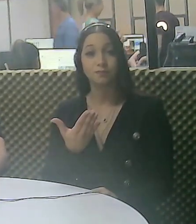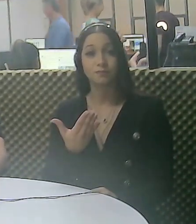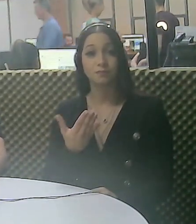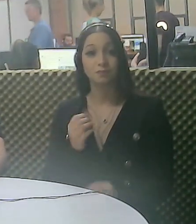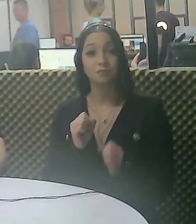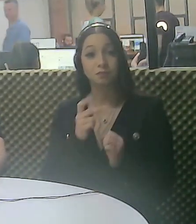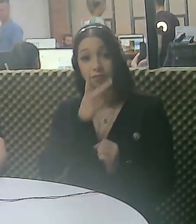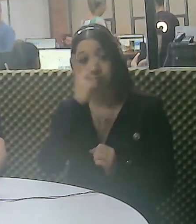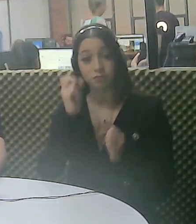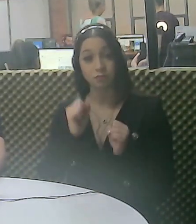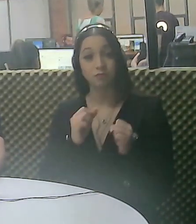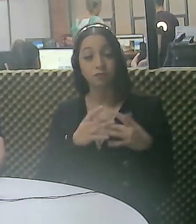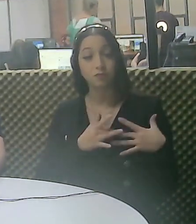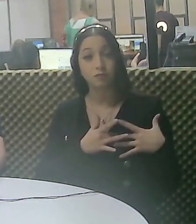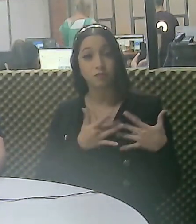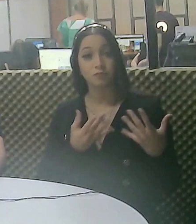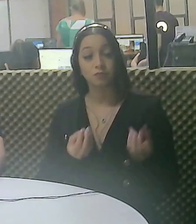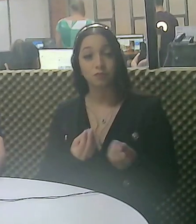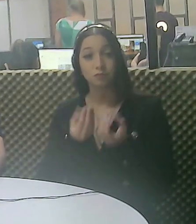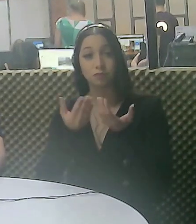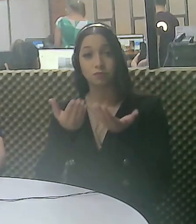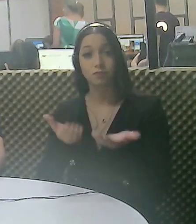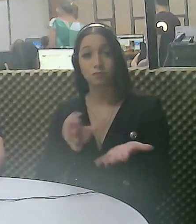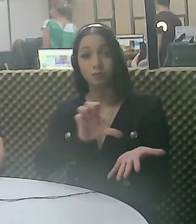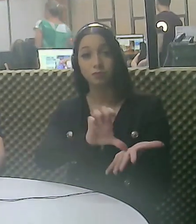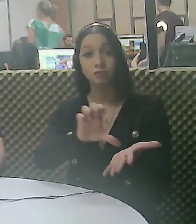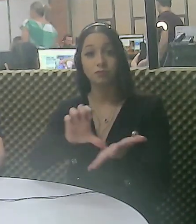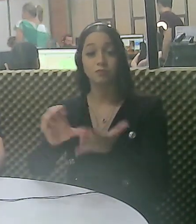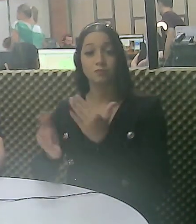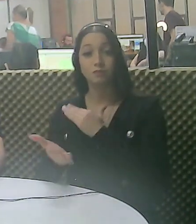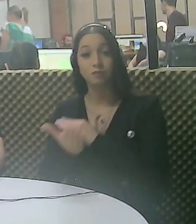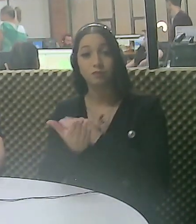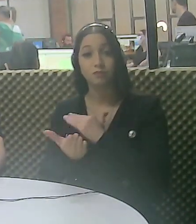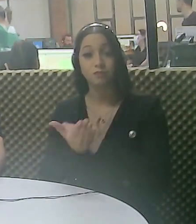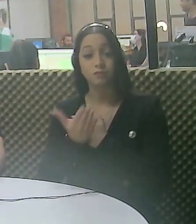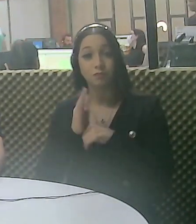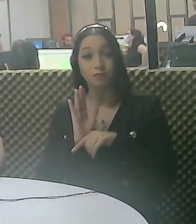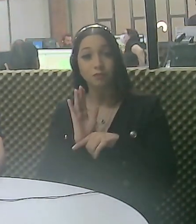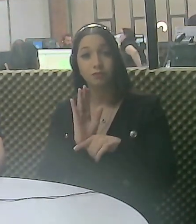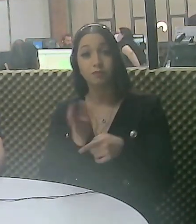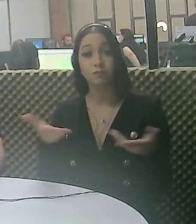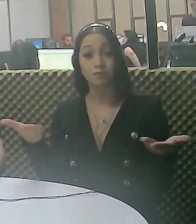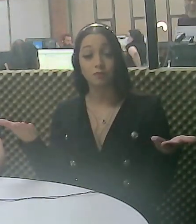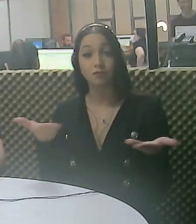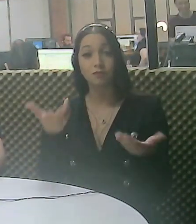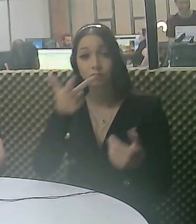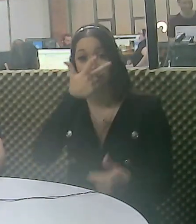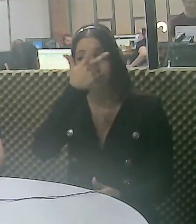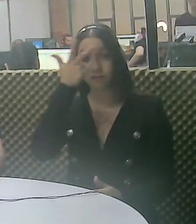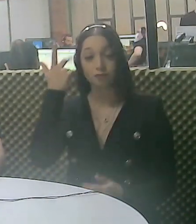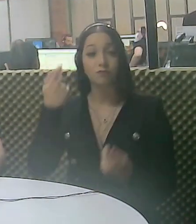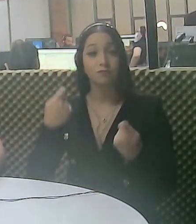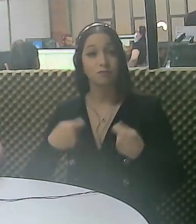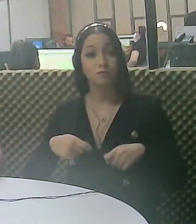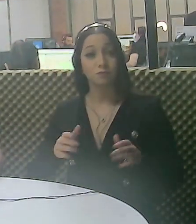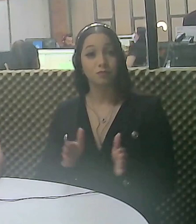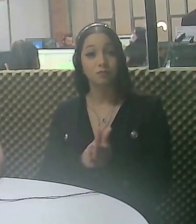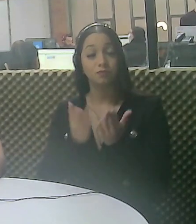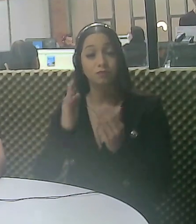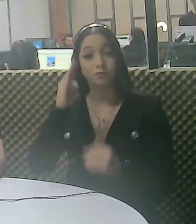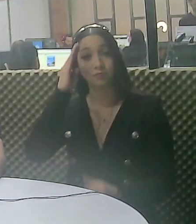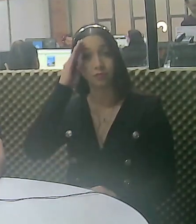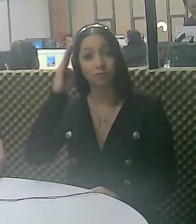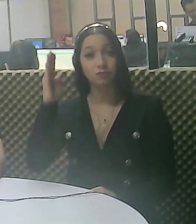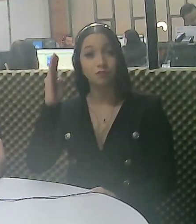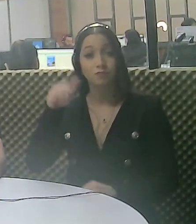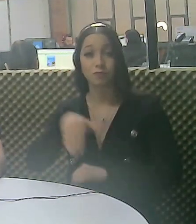que puderem doar nos pontos de doação, nos ajude a ajudar nesse momento as pessoas que mais precisam, principalmente